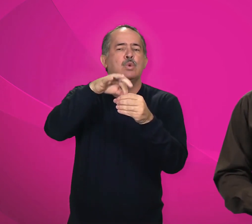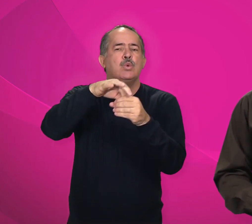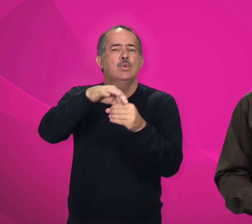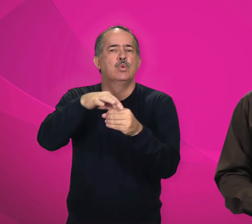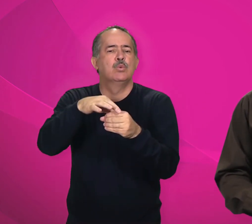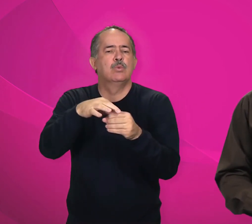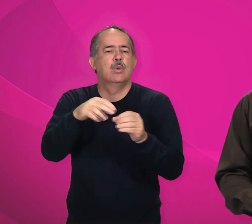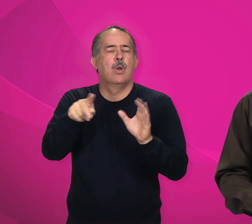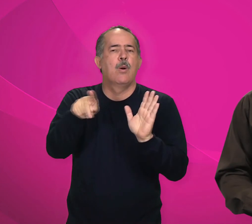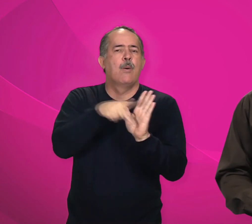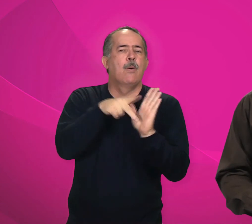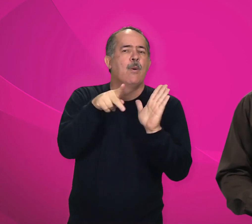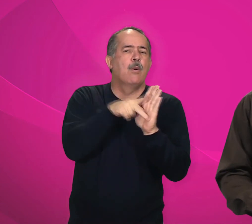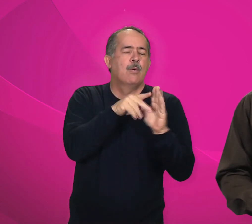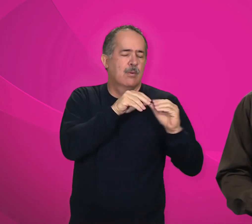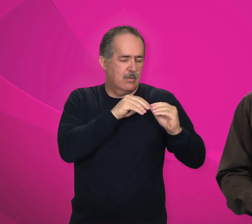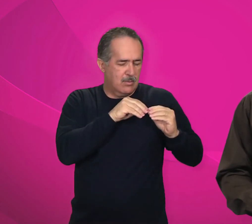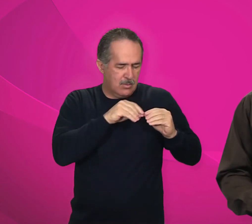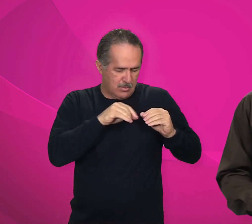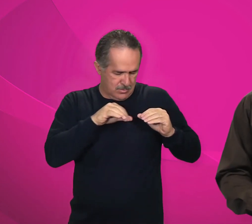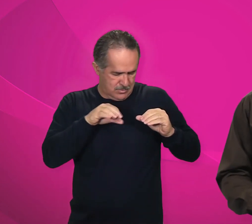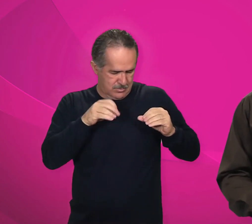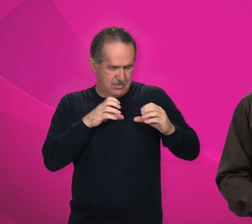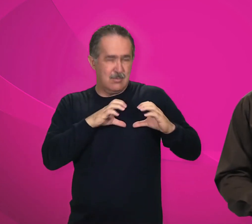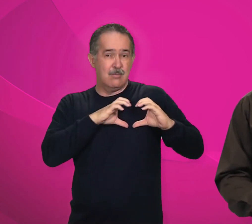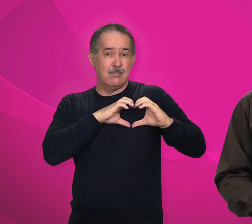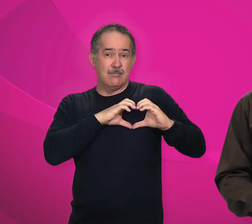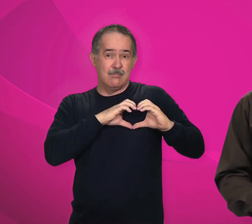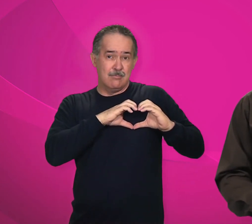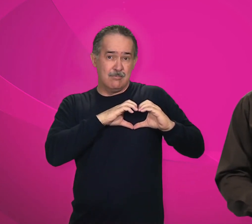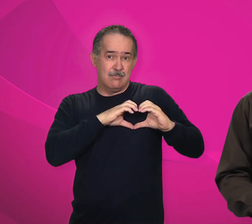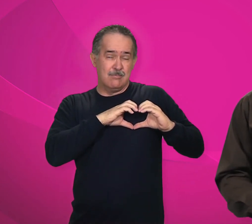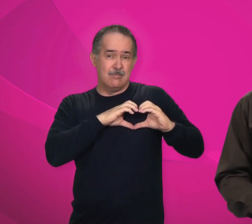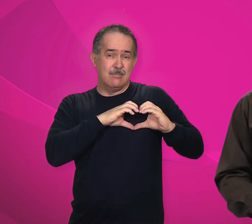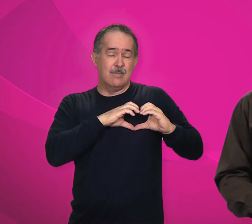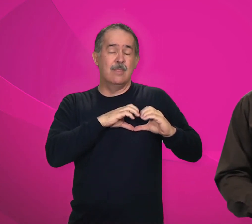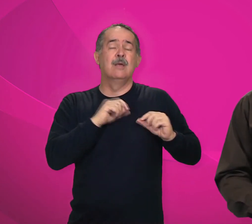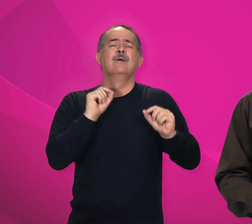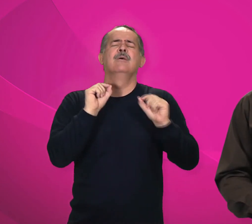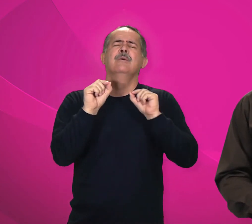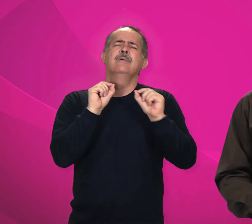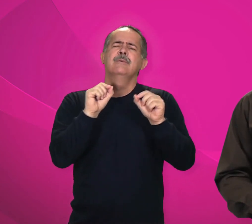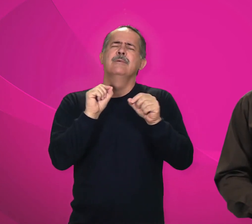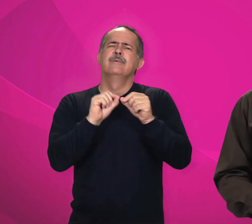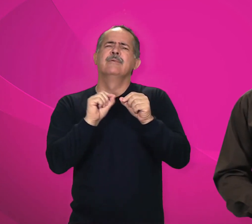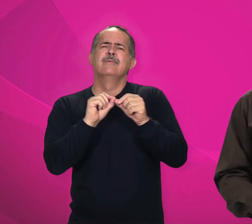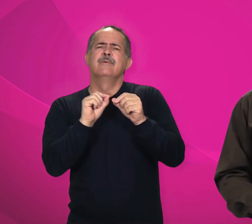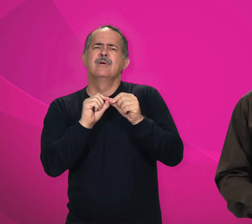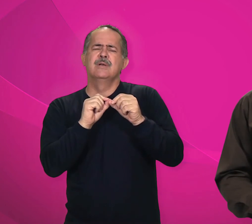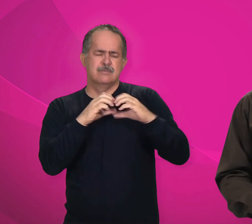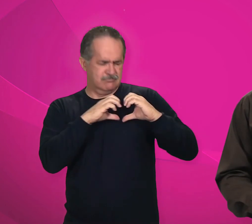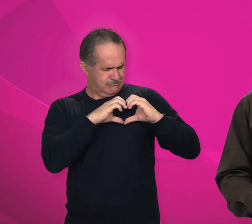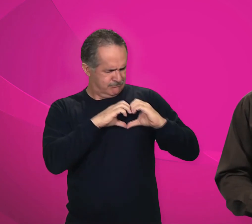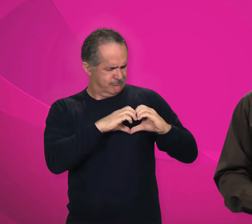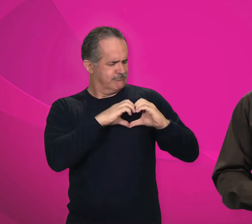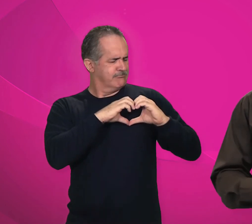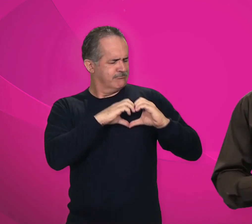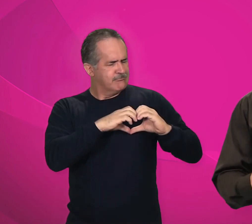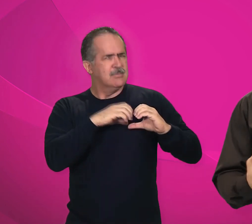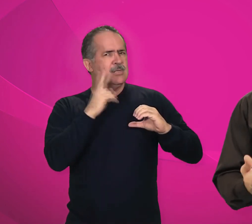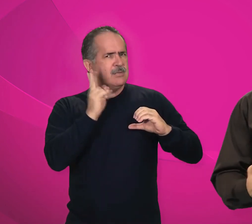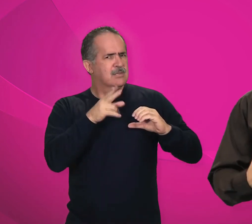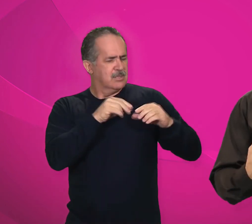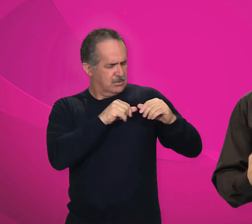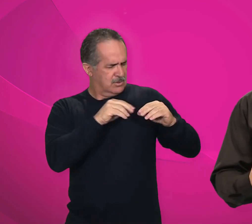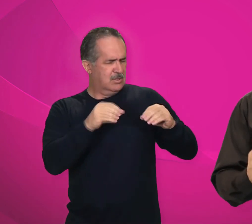responsável pelo cultivo do próprio terreno interior, isto é, do coração. O que fazer para